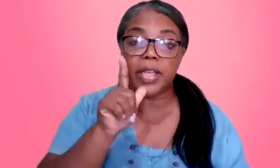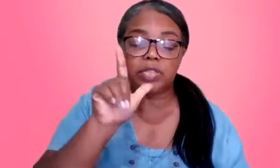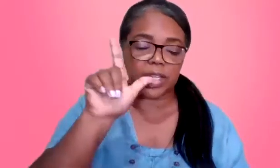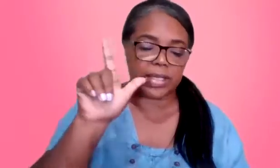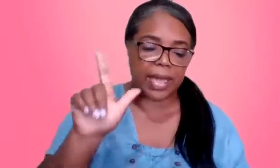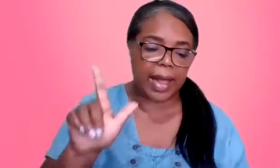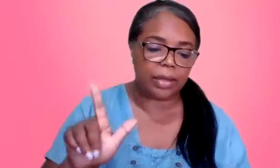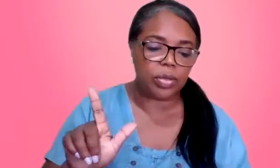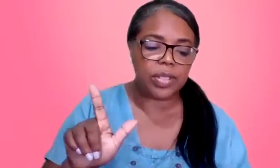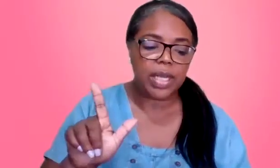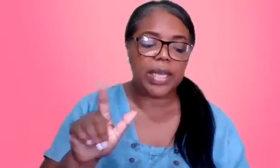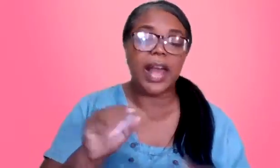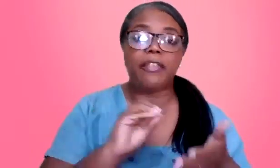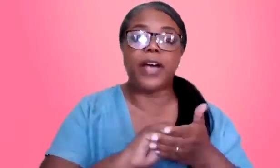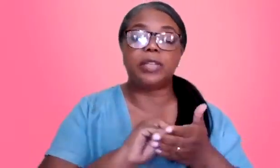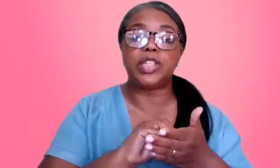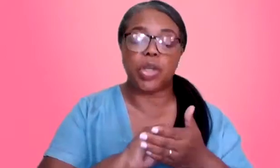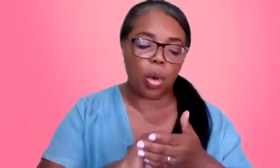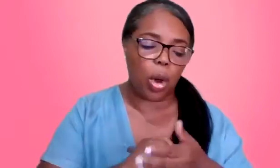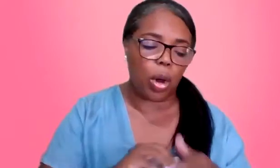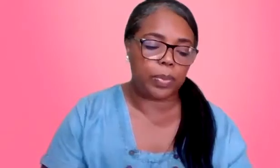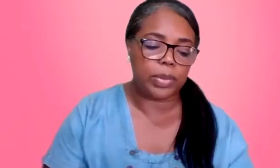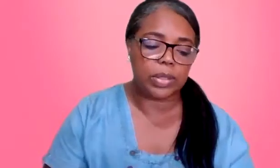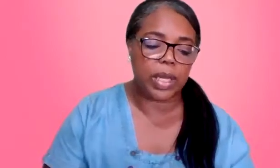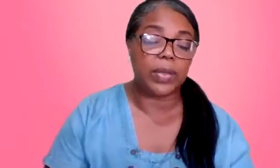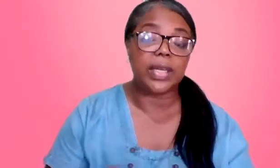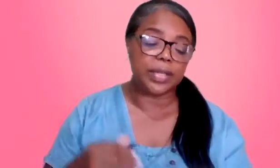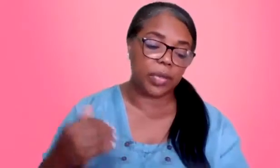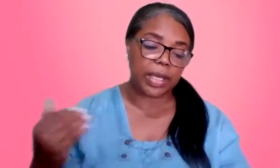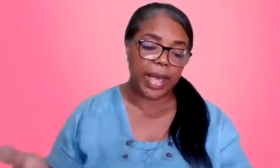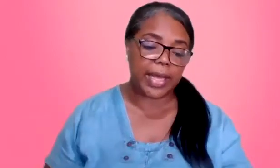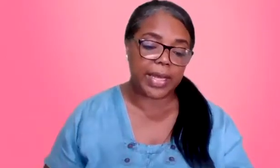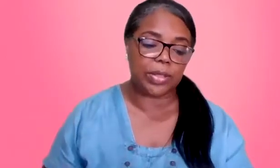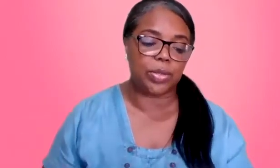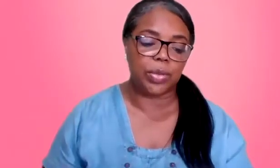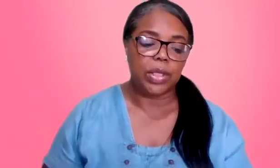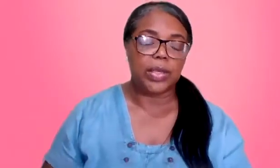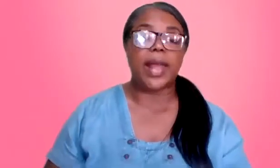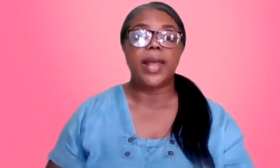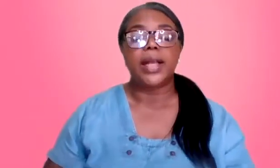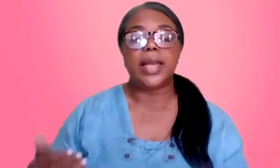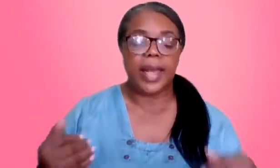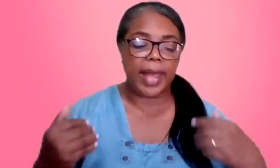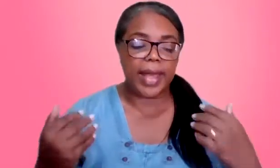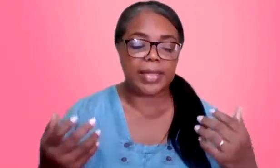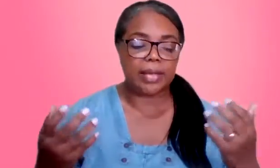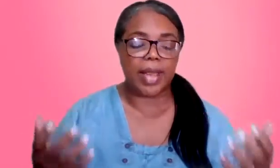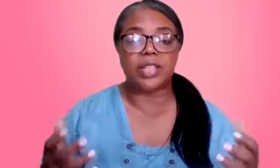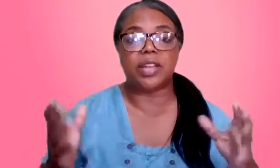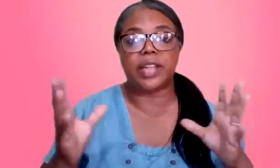de status e a falta de corpos, né? O que é isso? Né? Que esse texto ele vem